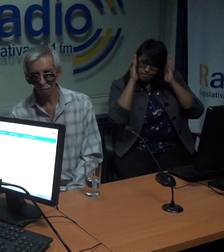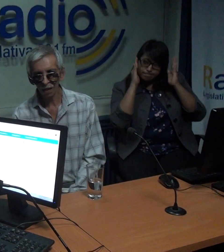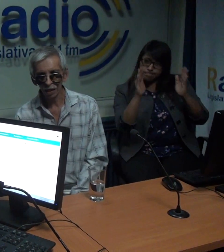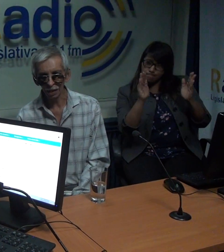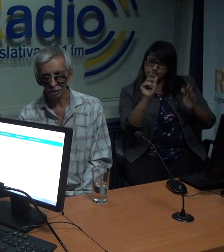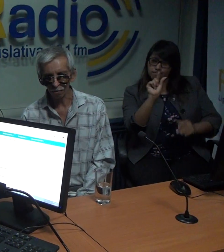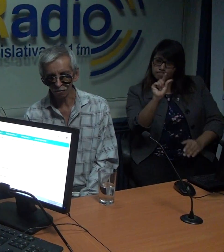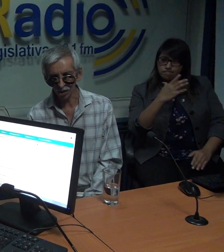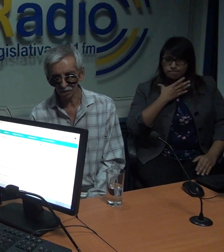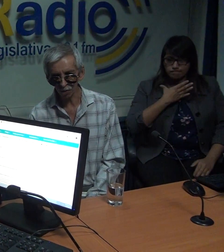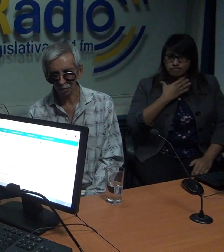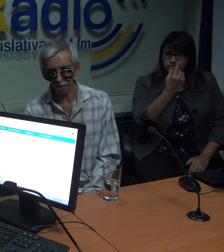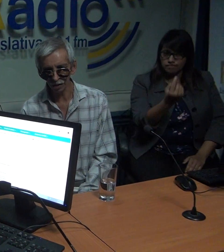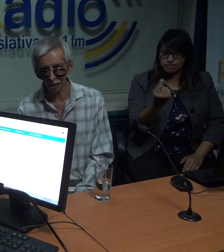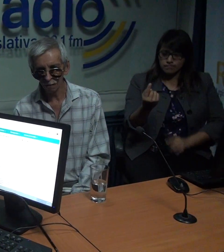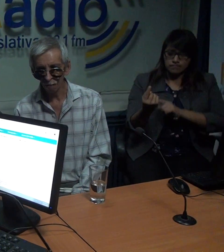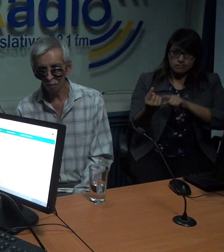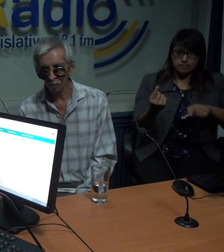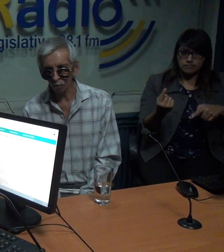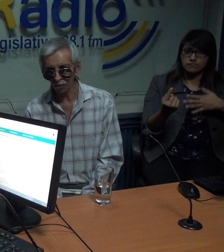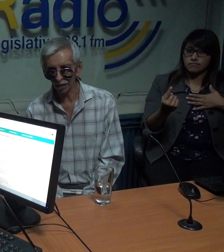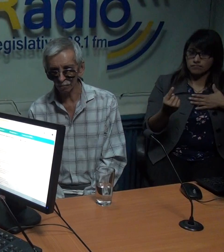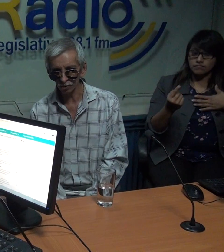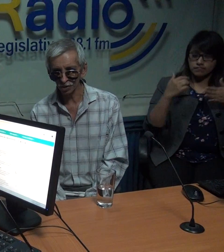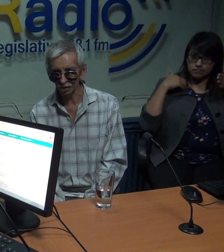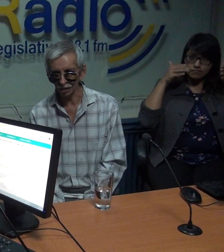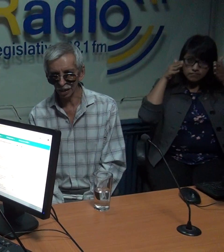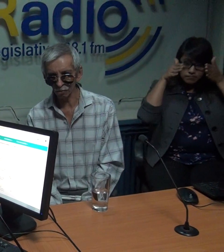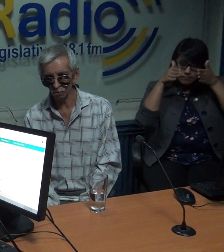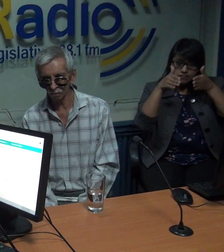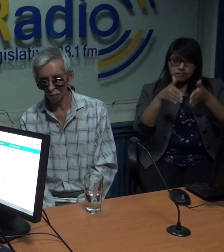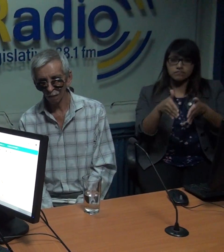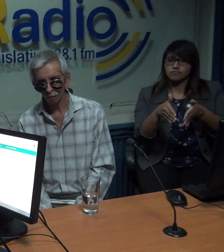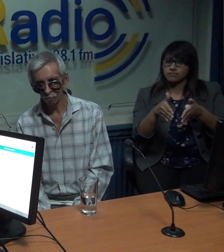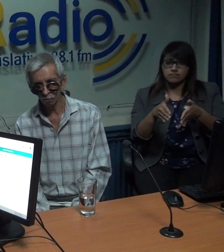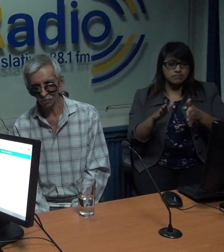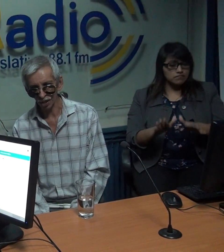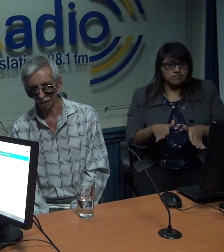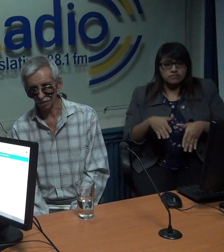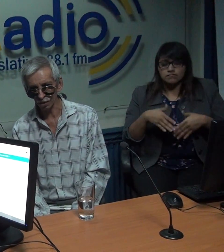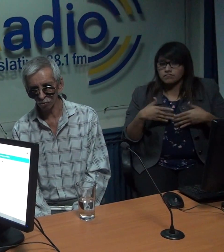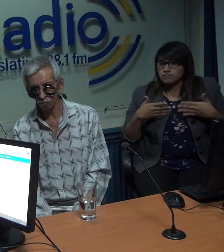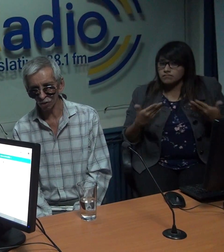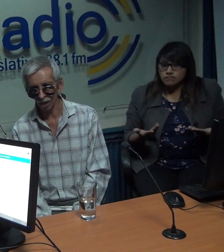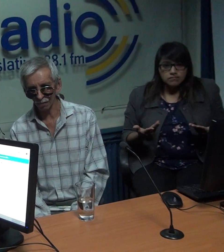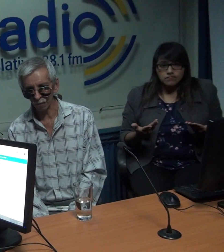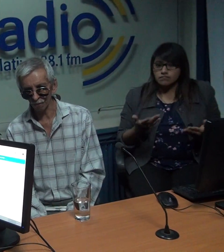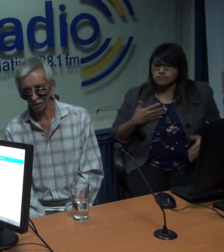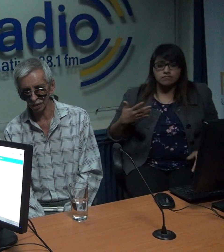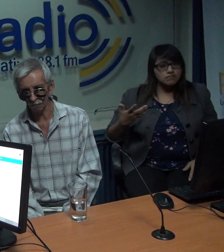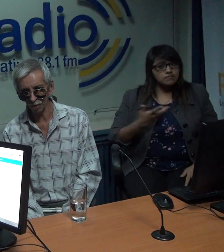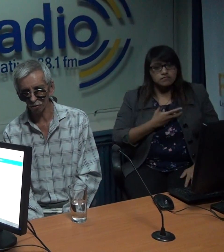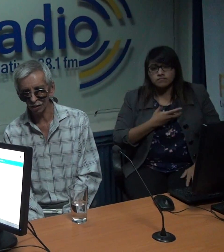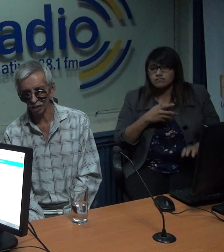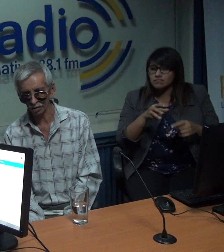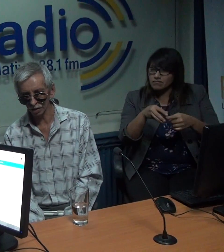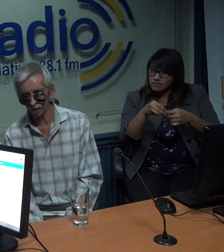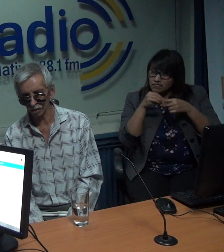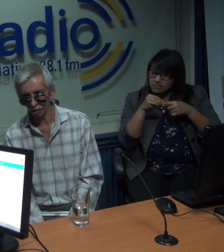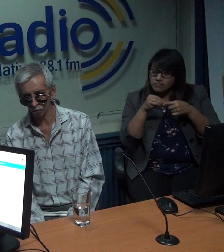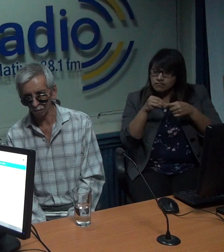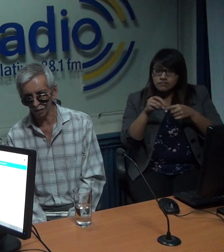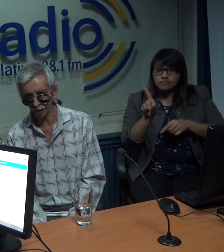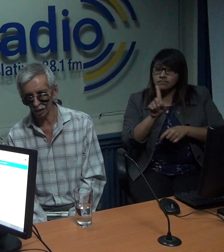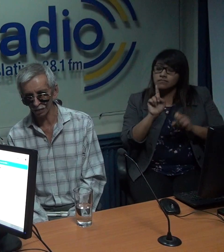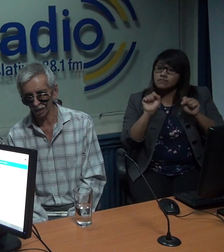personas con autismo, porque no podemos diseñar un tratamiento, un programa específico y que así